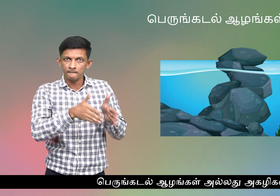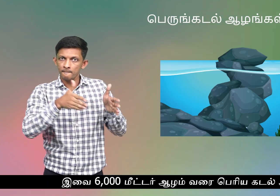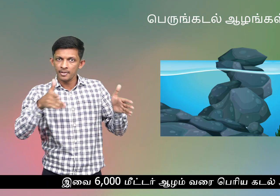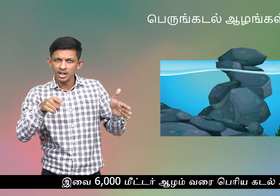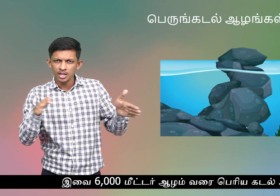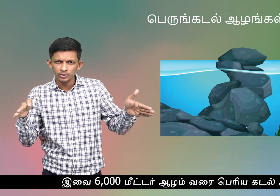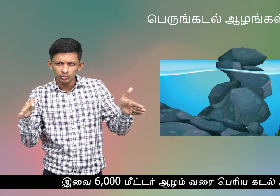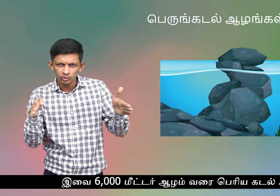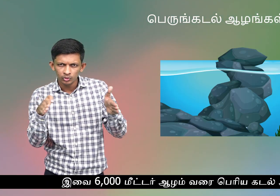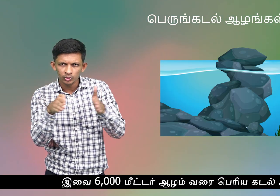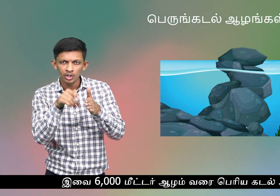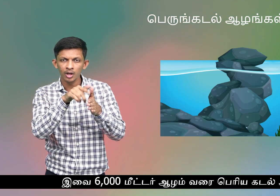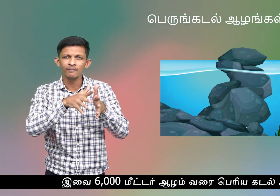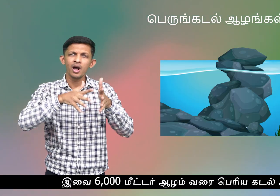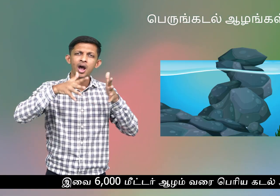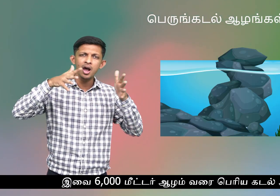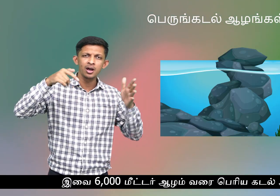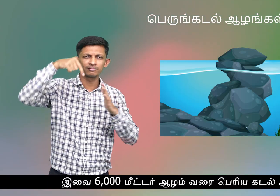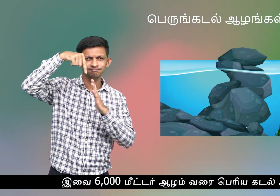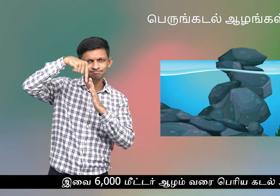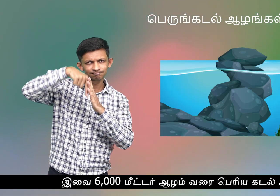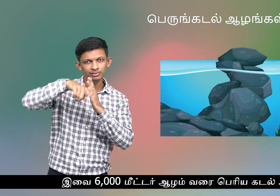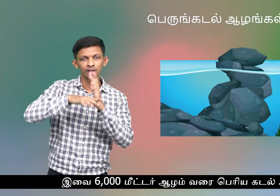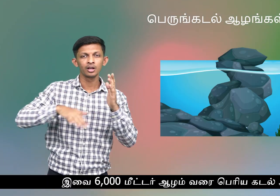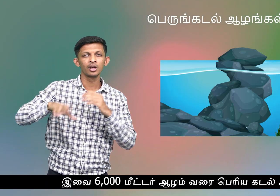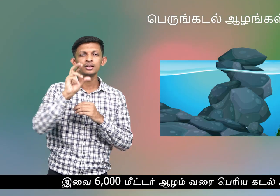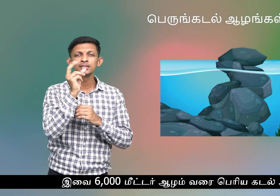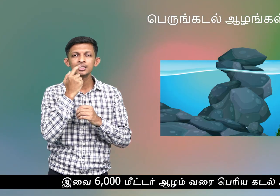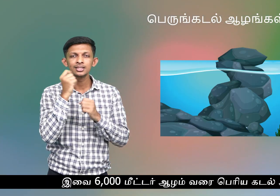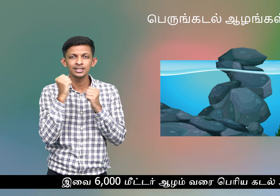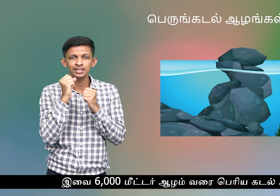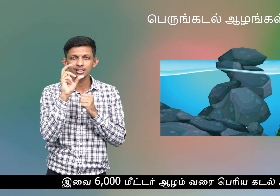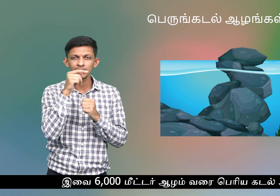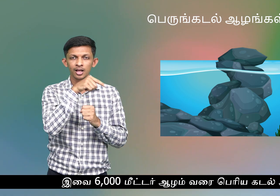இவை 6000 மீட்டர் ஆழம் வரை பெரிய கடல் ஆழத்தில்